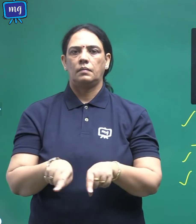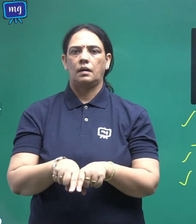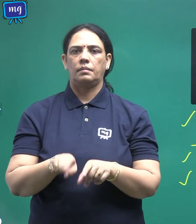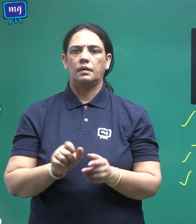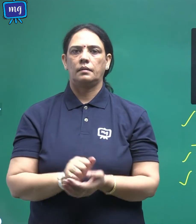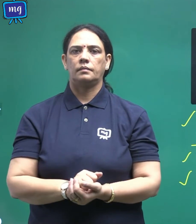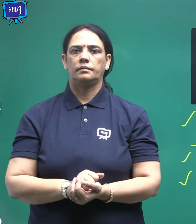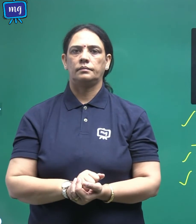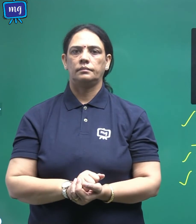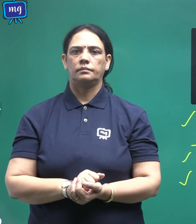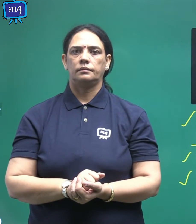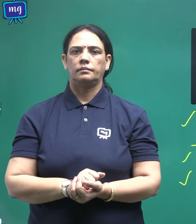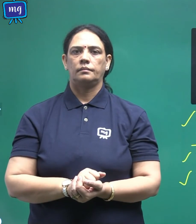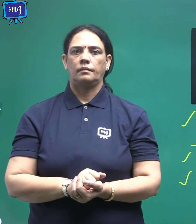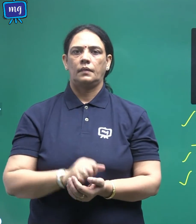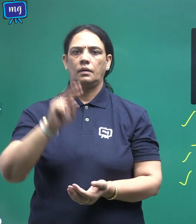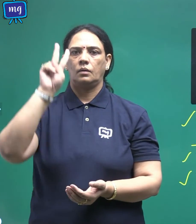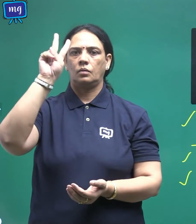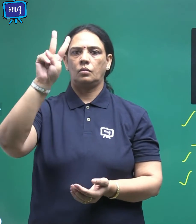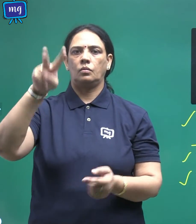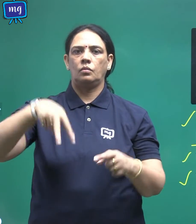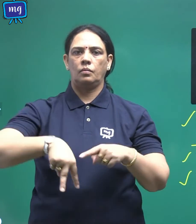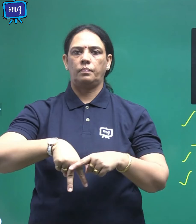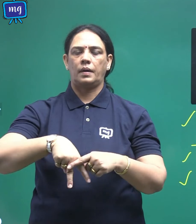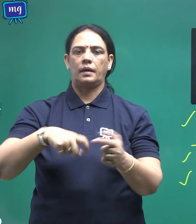बराबर 2 पाई आर